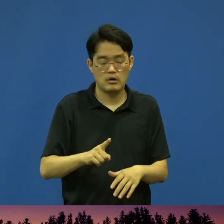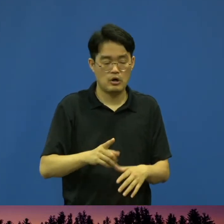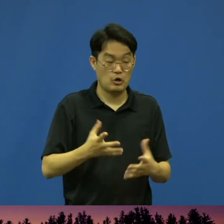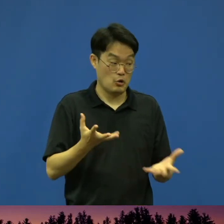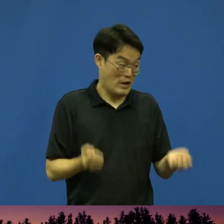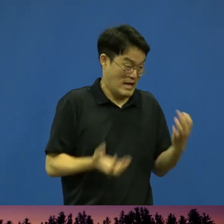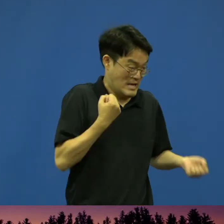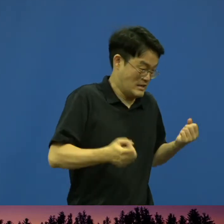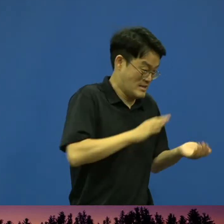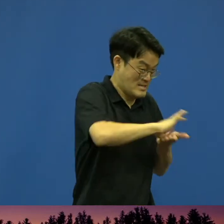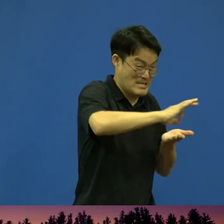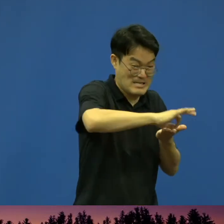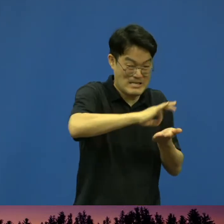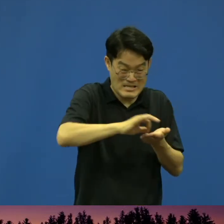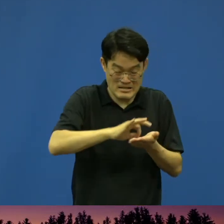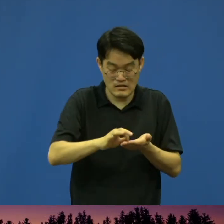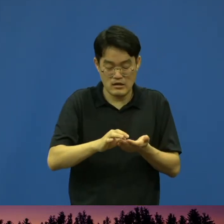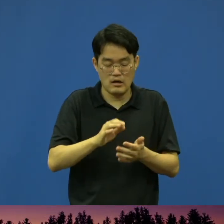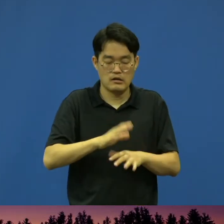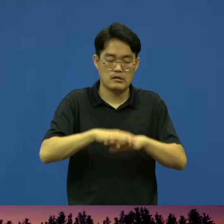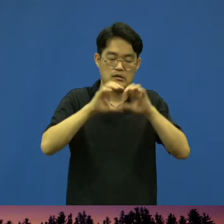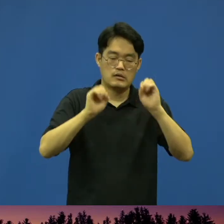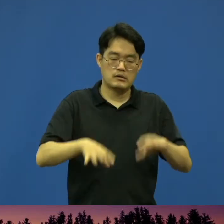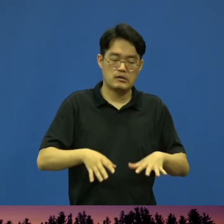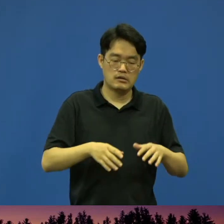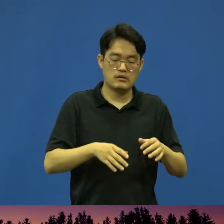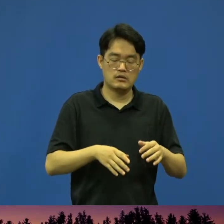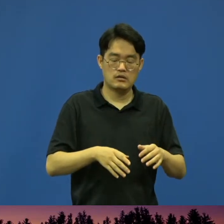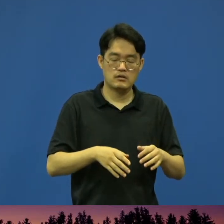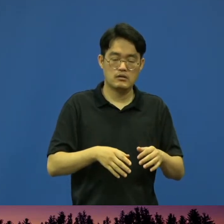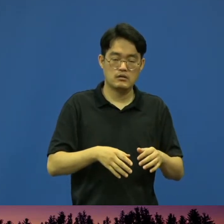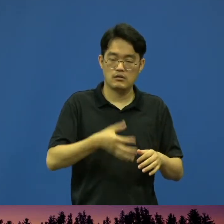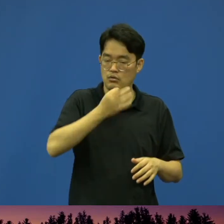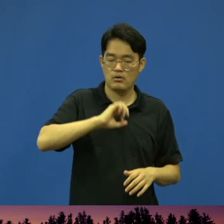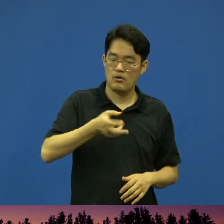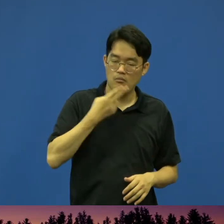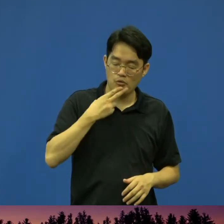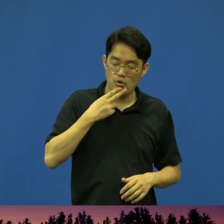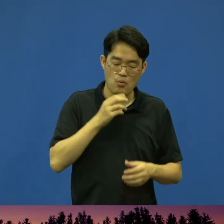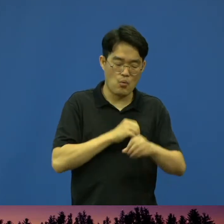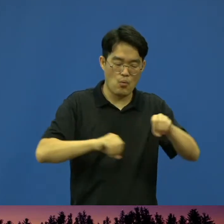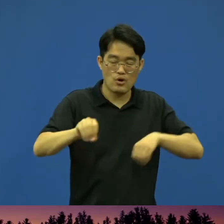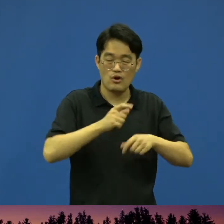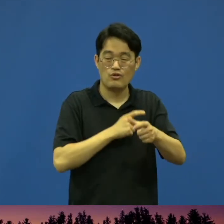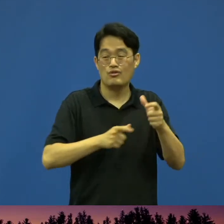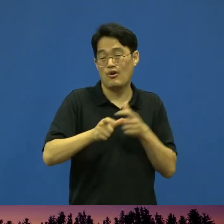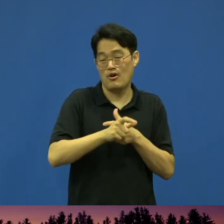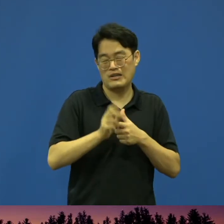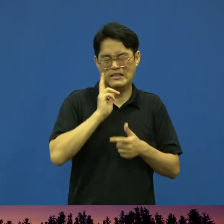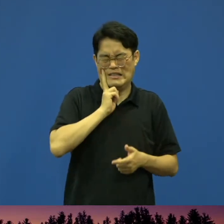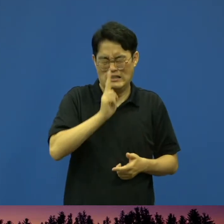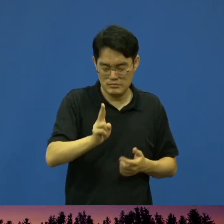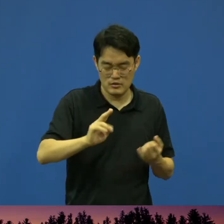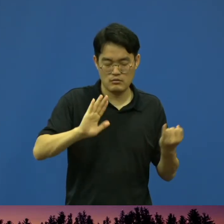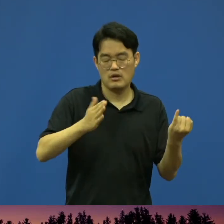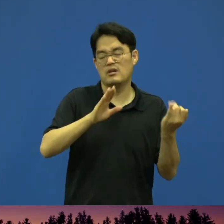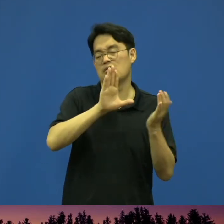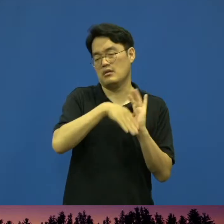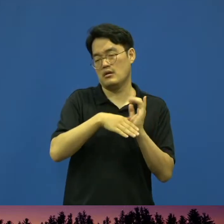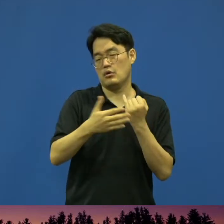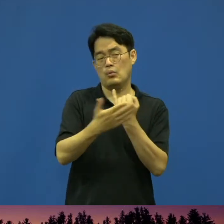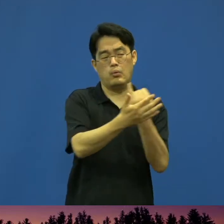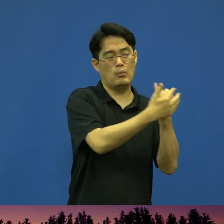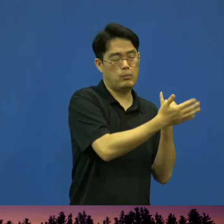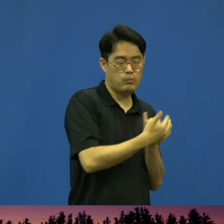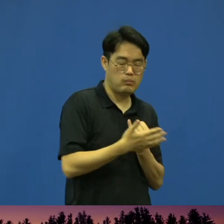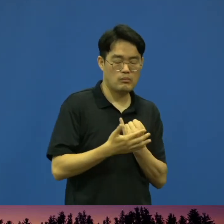더 중하였던 차에 그를 도와줄 사람도 이제는 다 없었습니다. 아무리 유능한 의사를